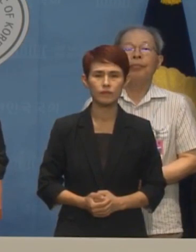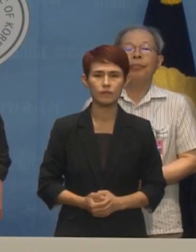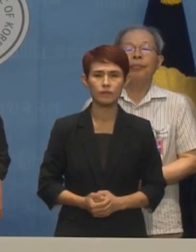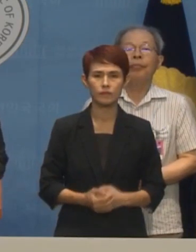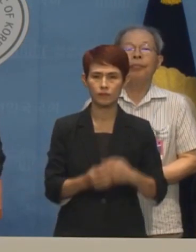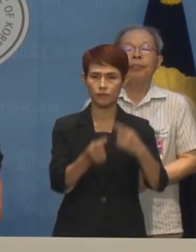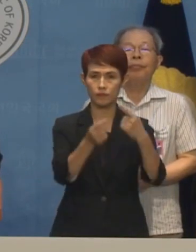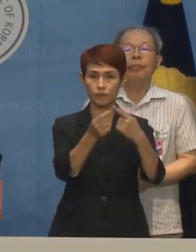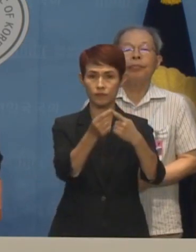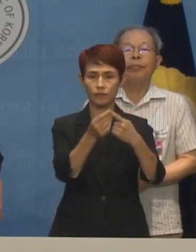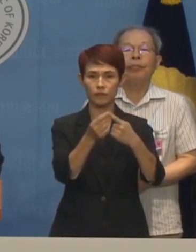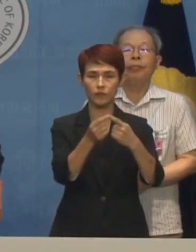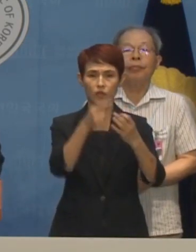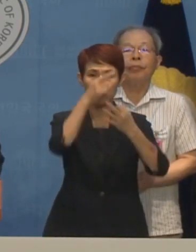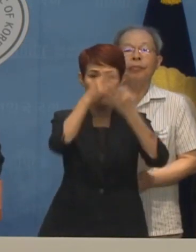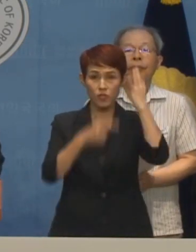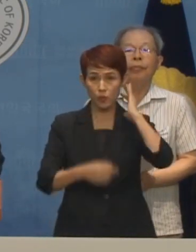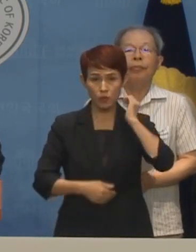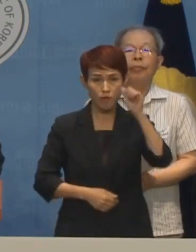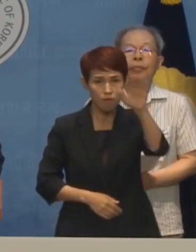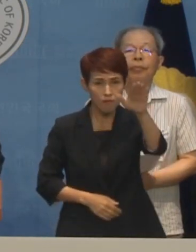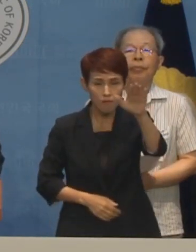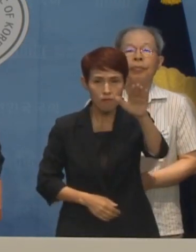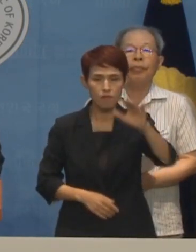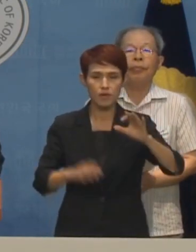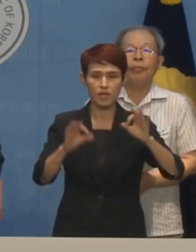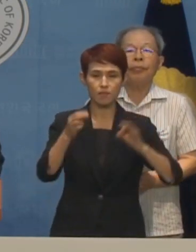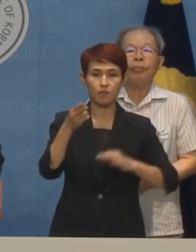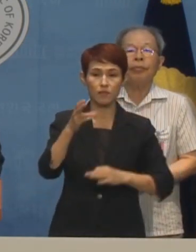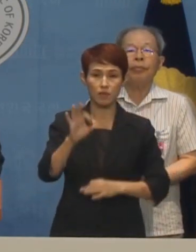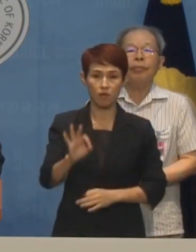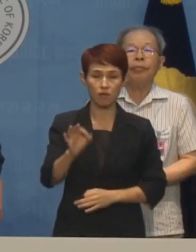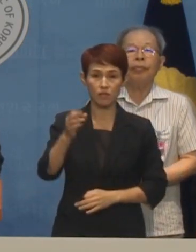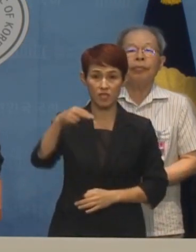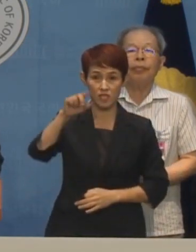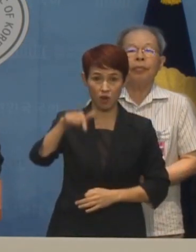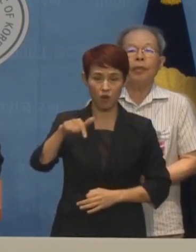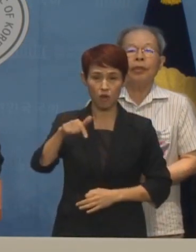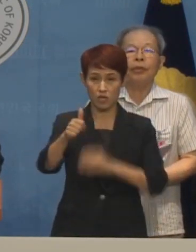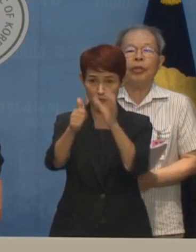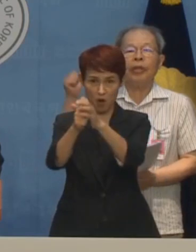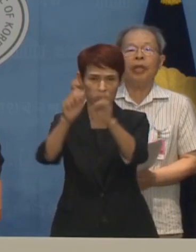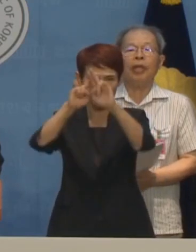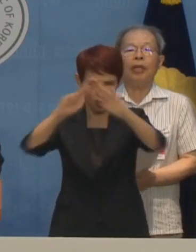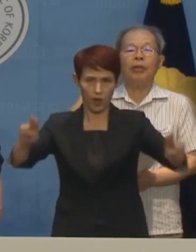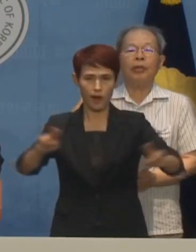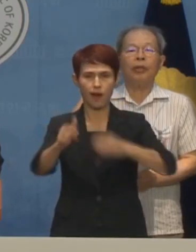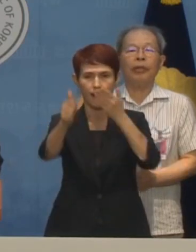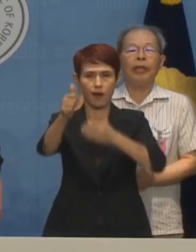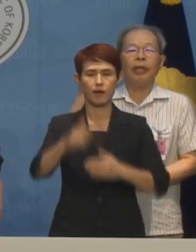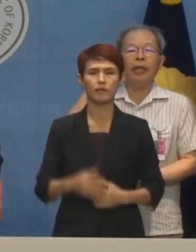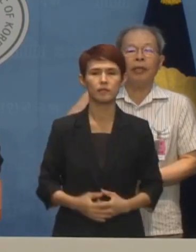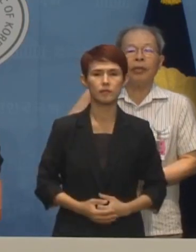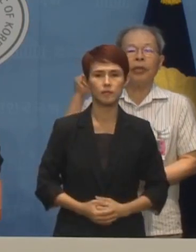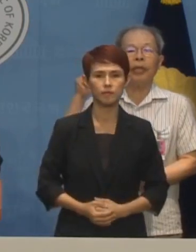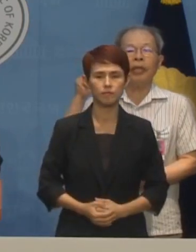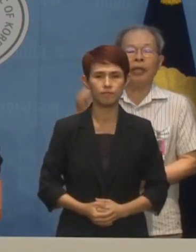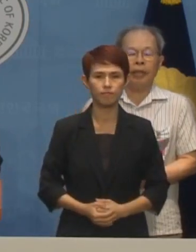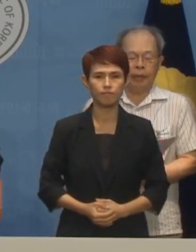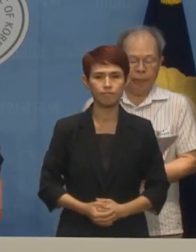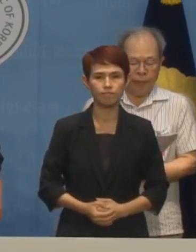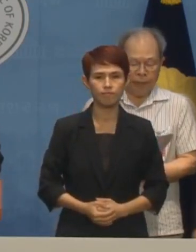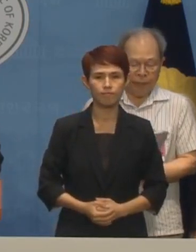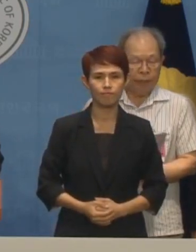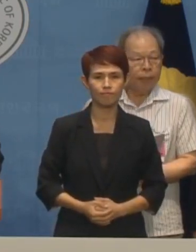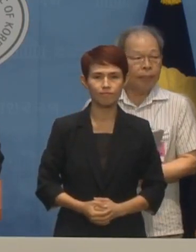첫 번째, 윤석열 대통령은 김영석의 임명을 철회하라. 철회하라. 철회하라.